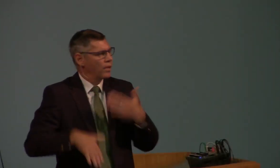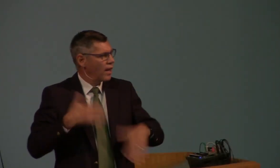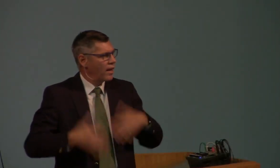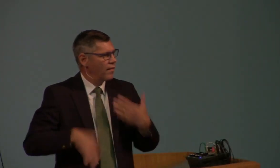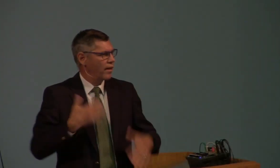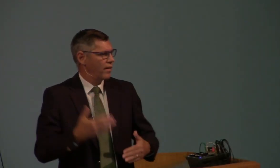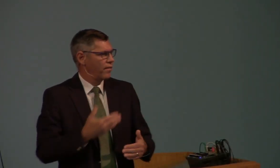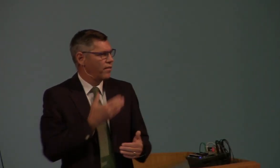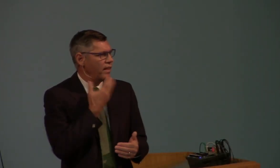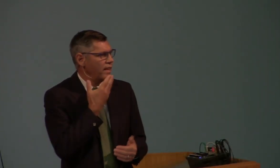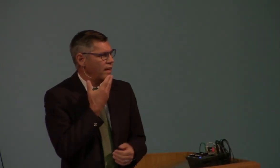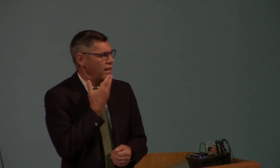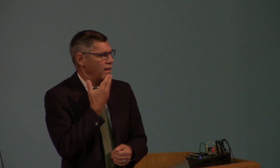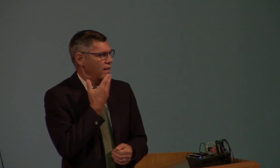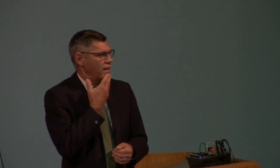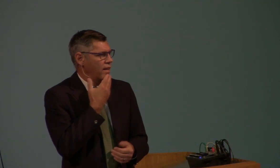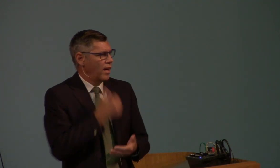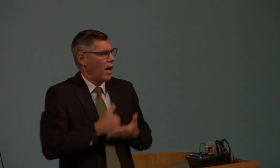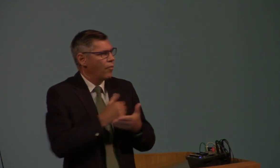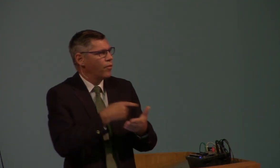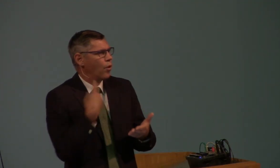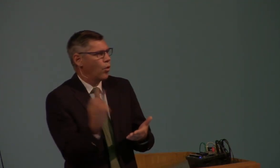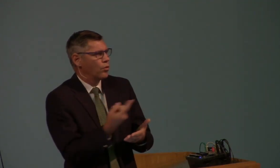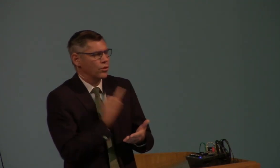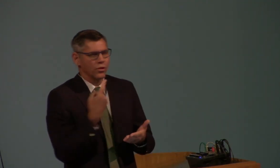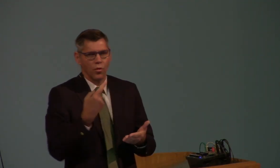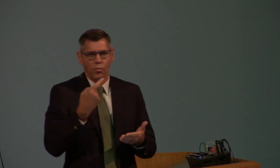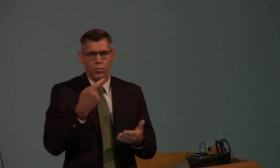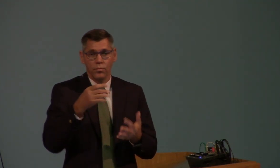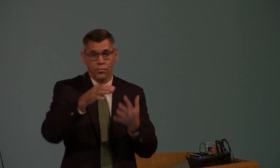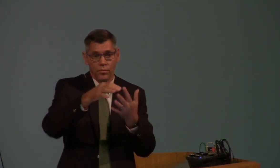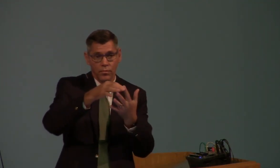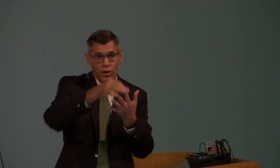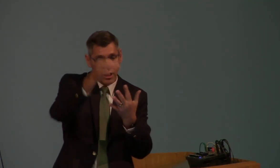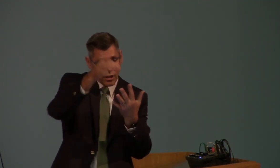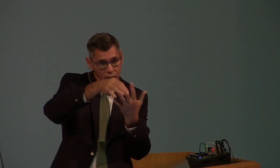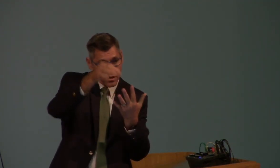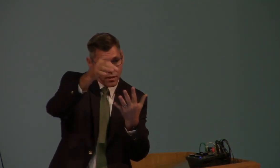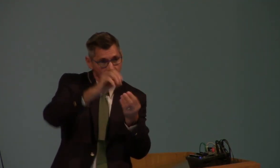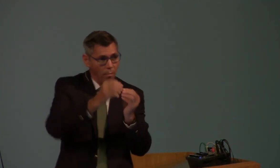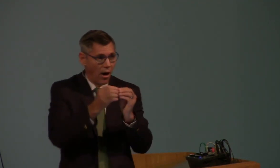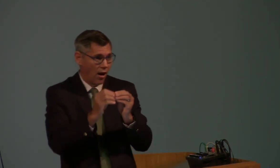lewe? Wie help vir ons om keuses te maak?